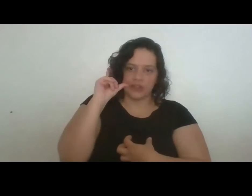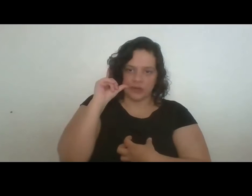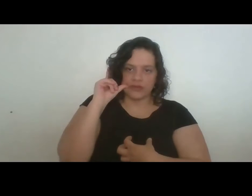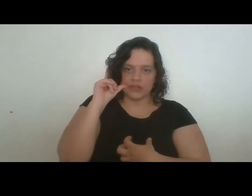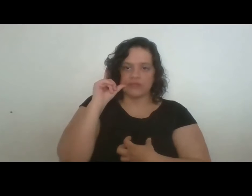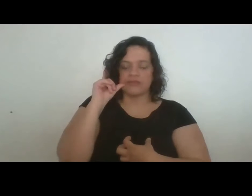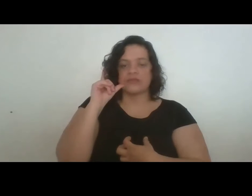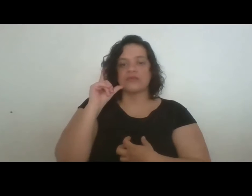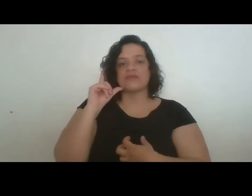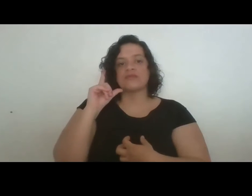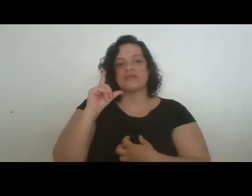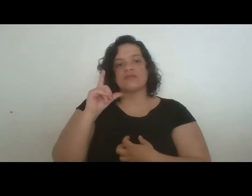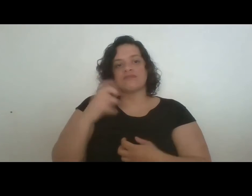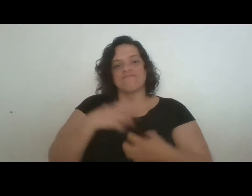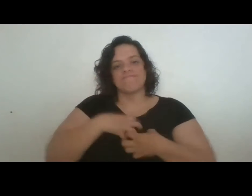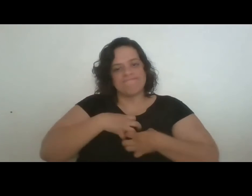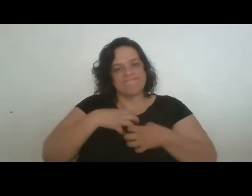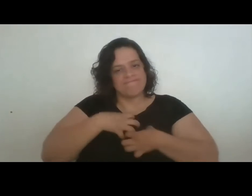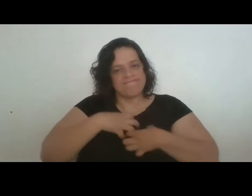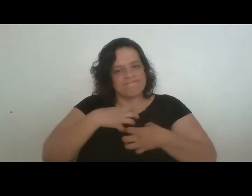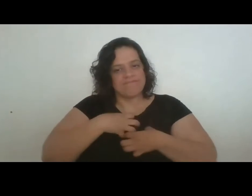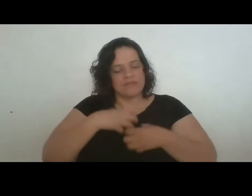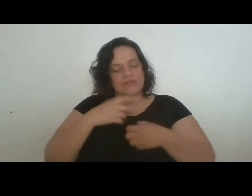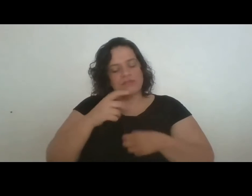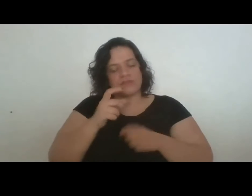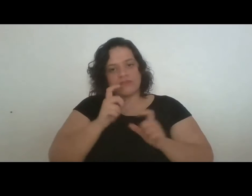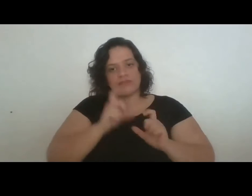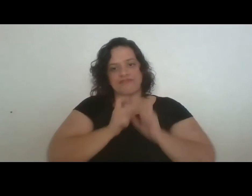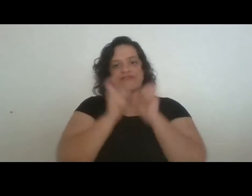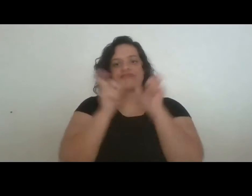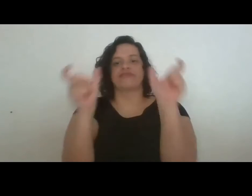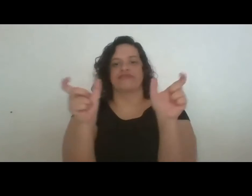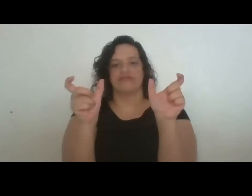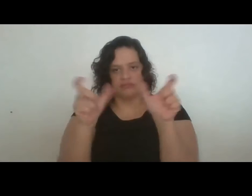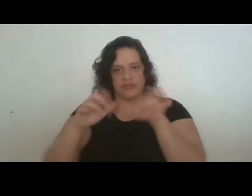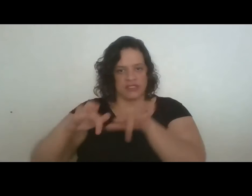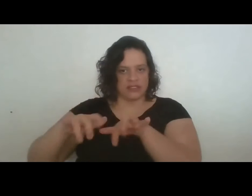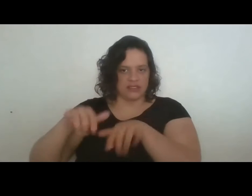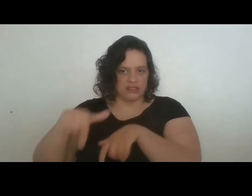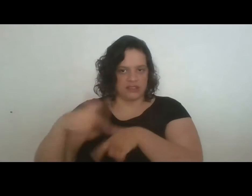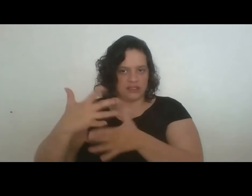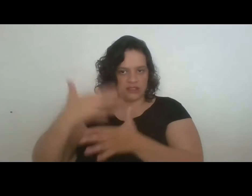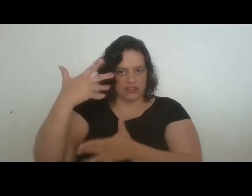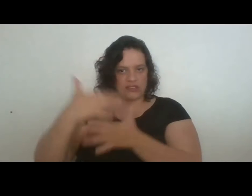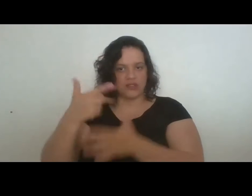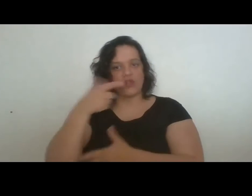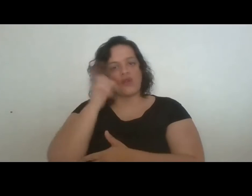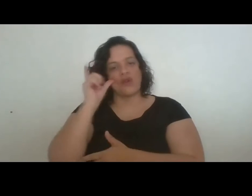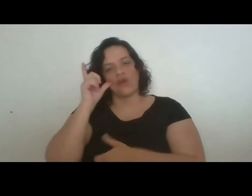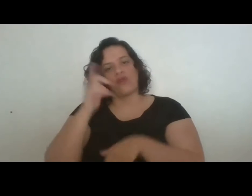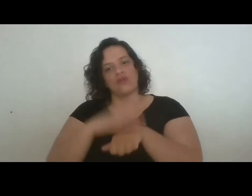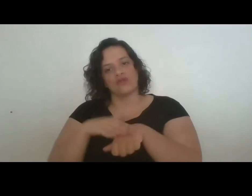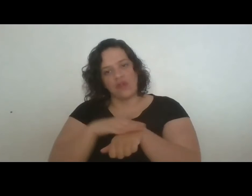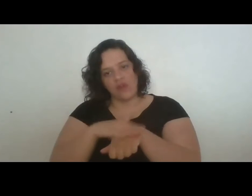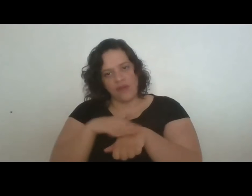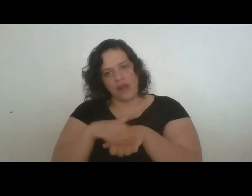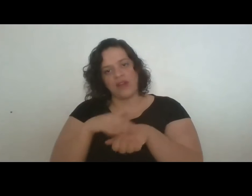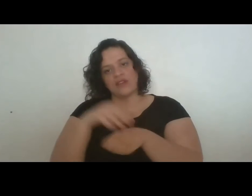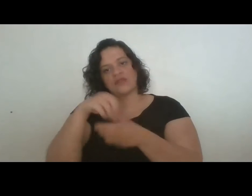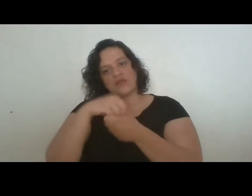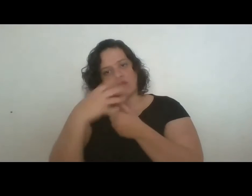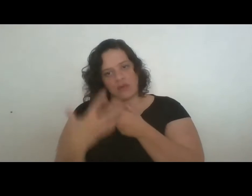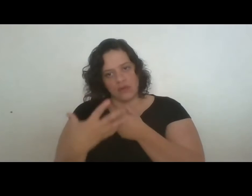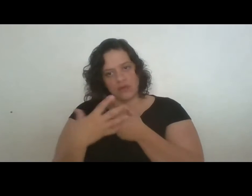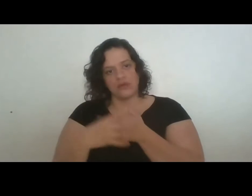está reverberando para vocês dentro do conteúdo que a gente discutiu, dentro da nossa conversa, e